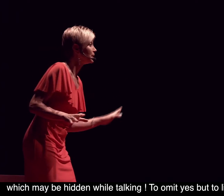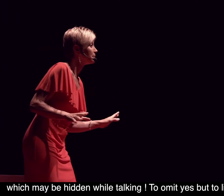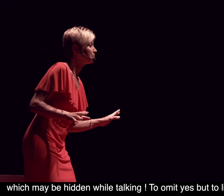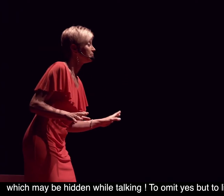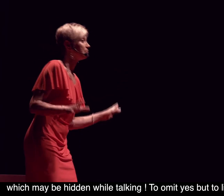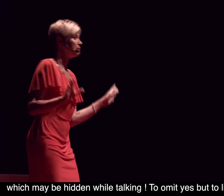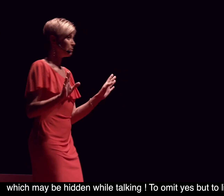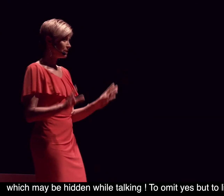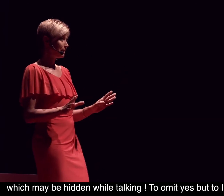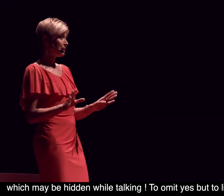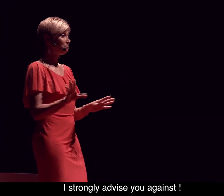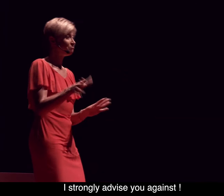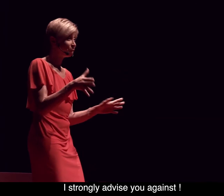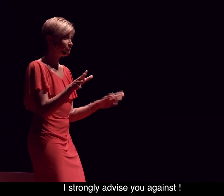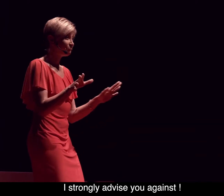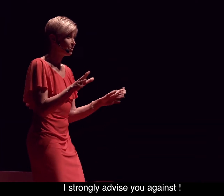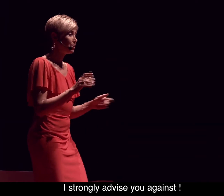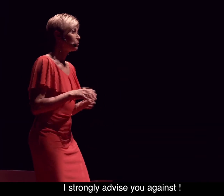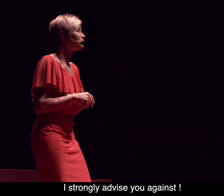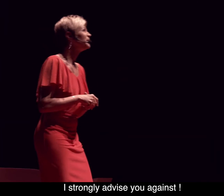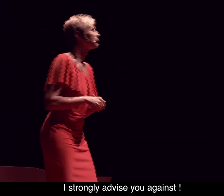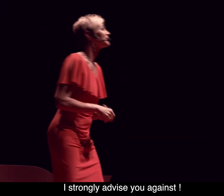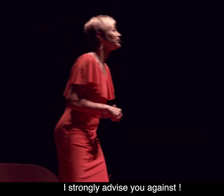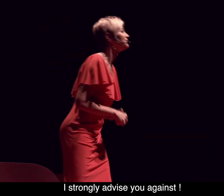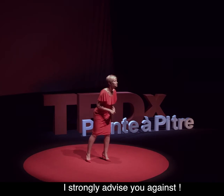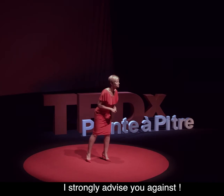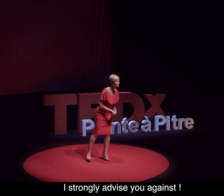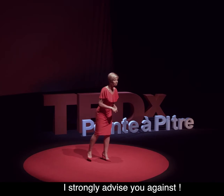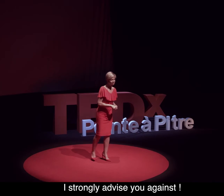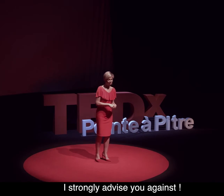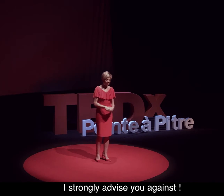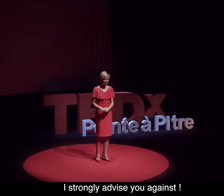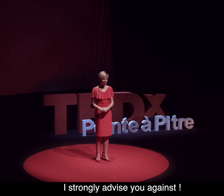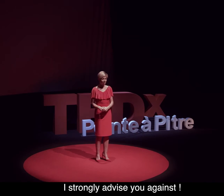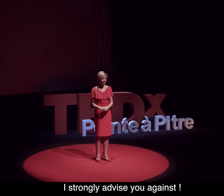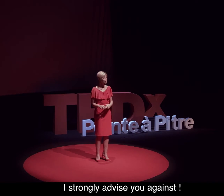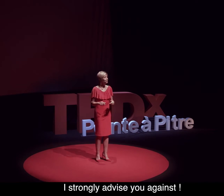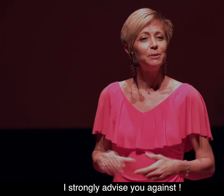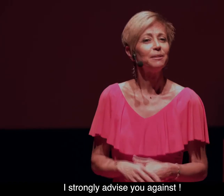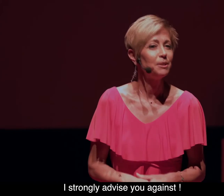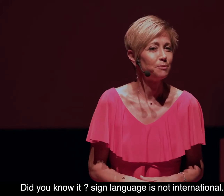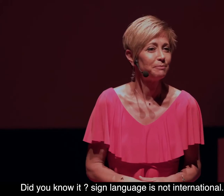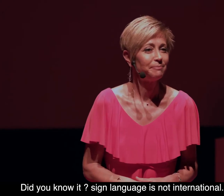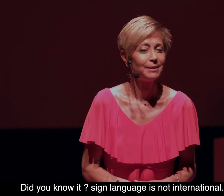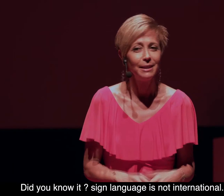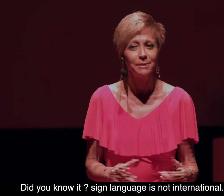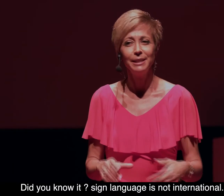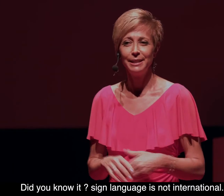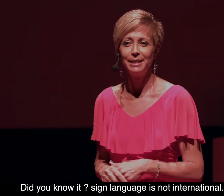oui, mais mentir, je vous le déconseille vivement. Le saviez-vous? La langue des signes